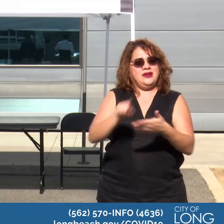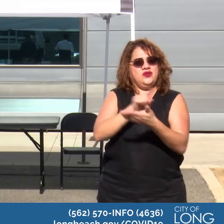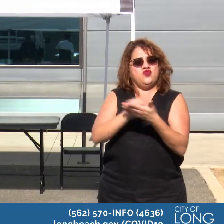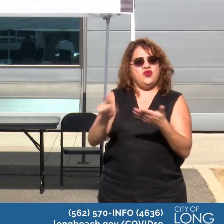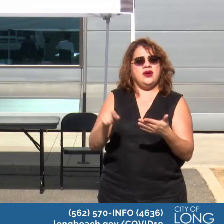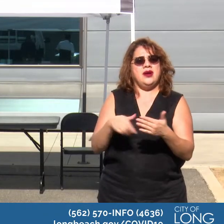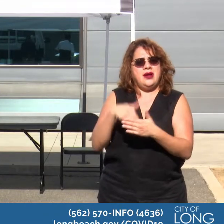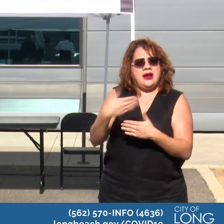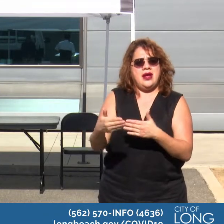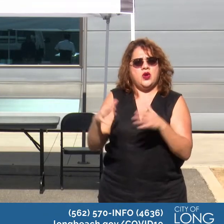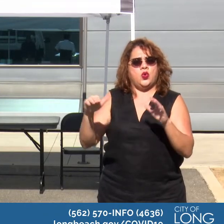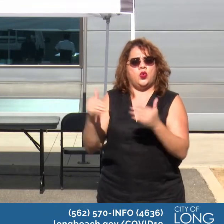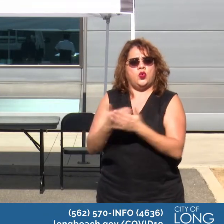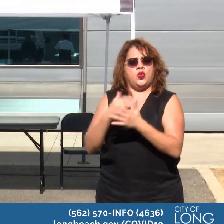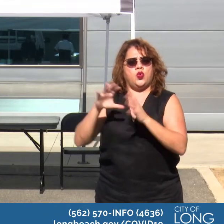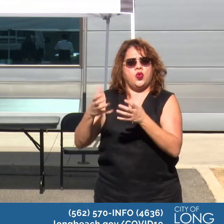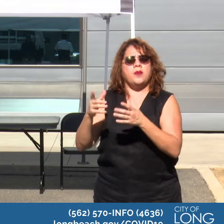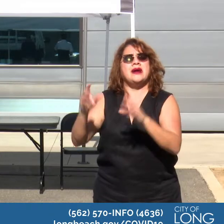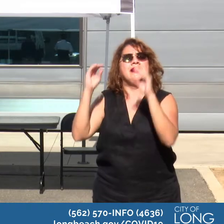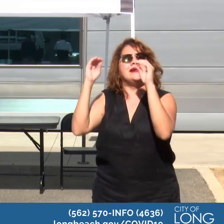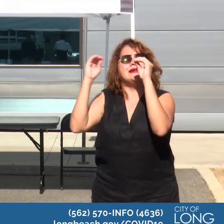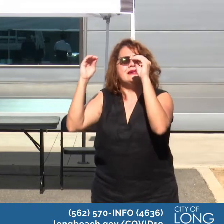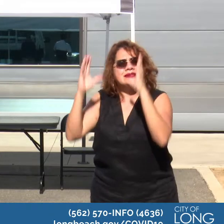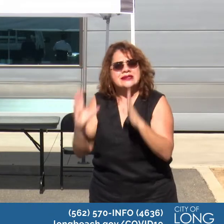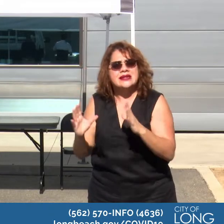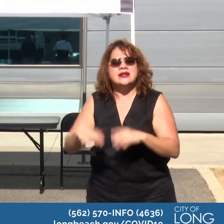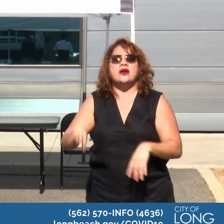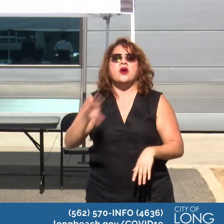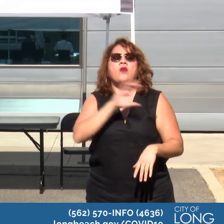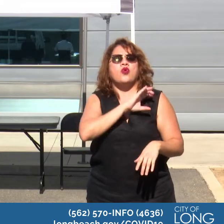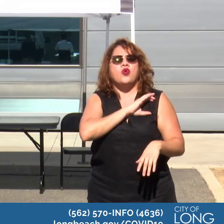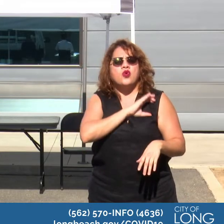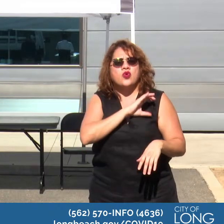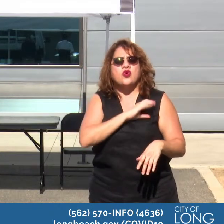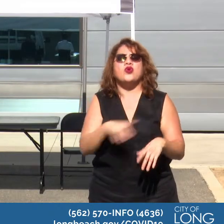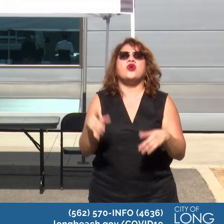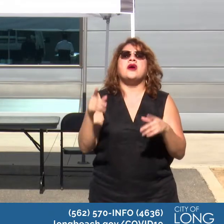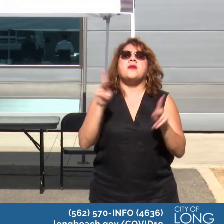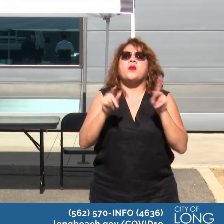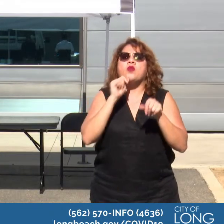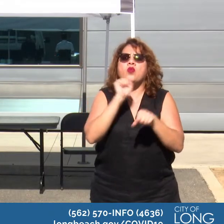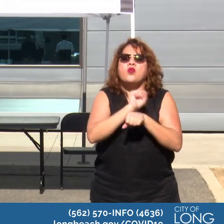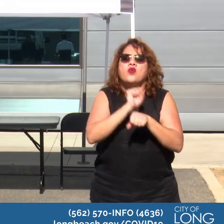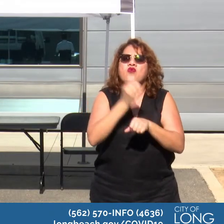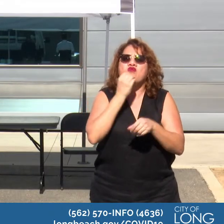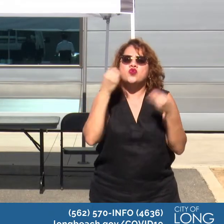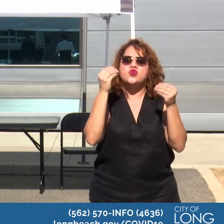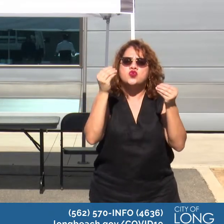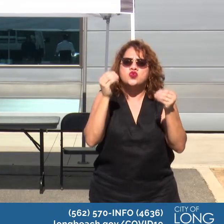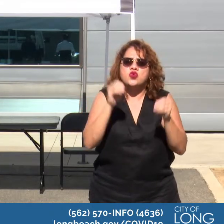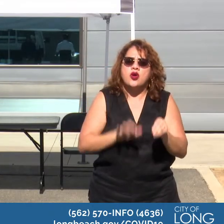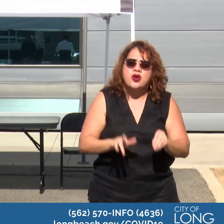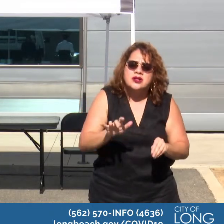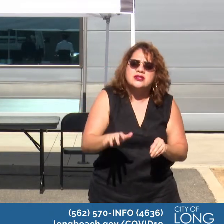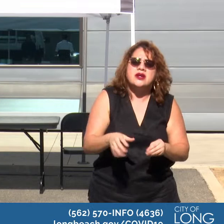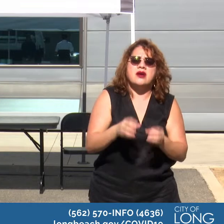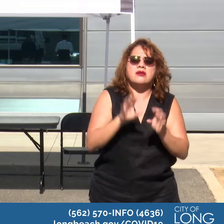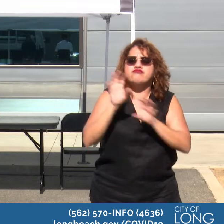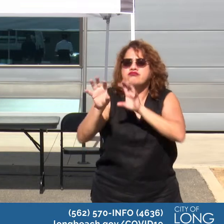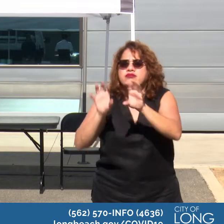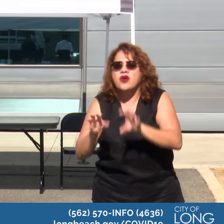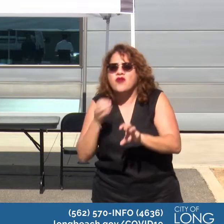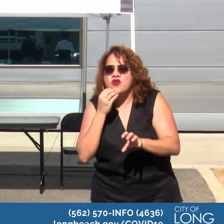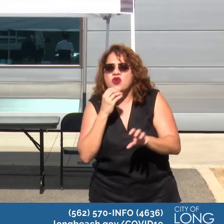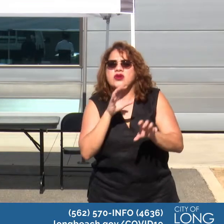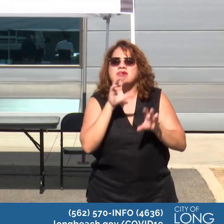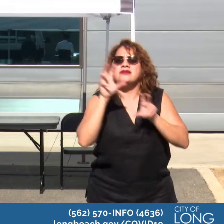profesores, a los que trabajan, los policías, los que trabajan en los supermercados. Y por favor, si necesitas información para